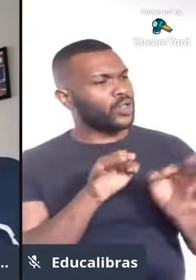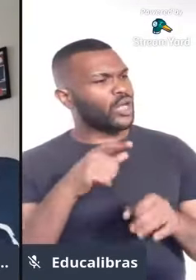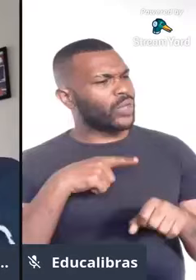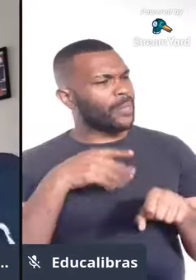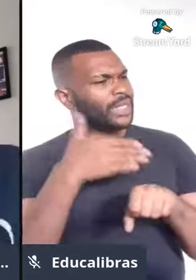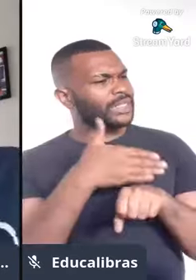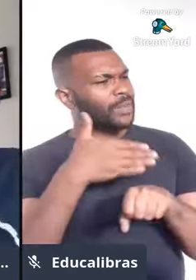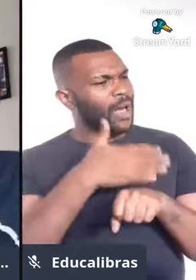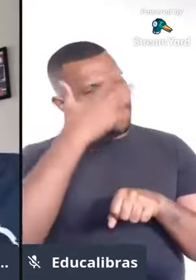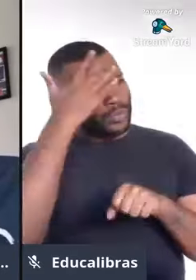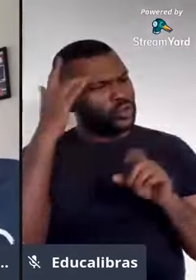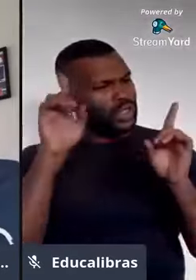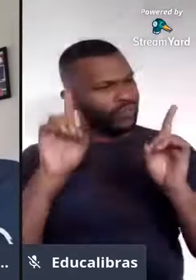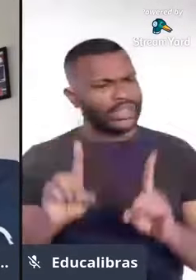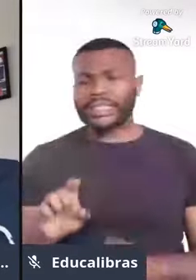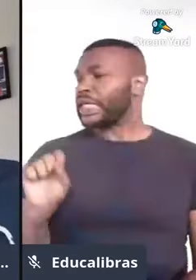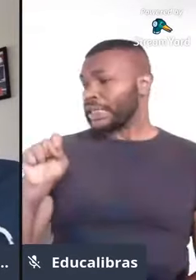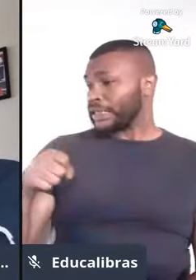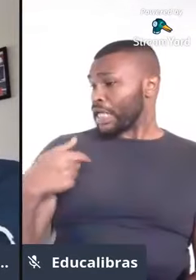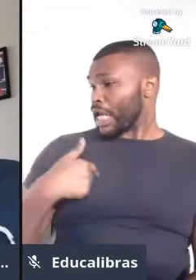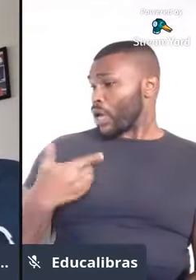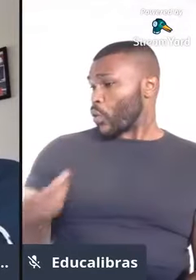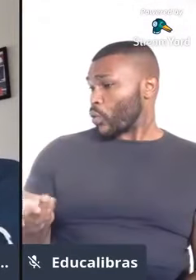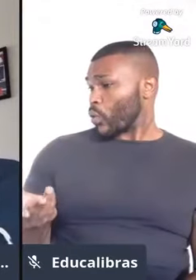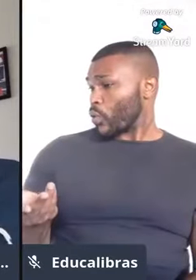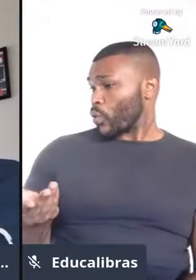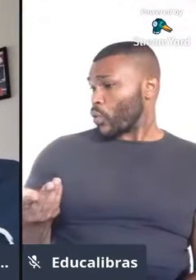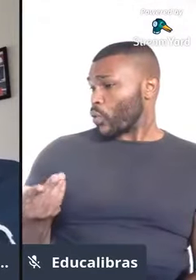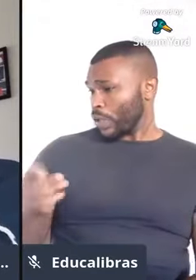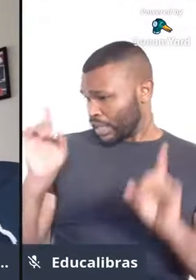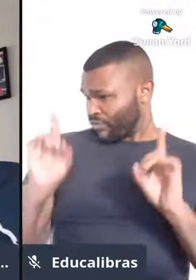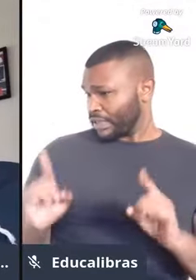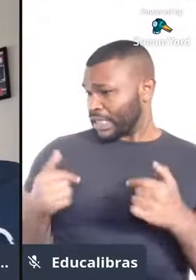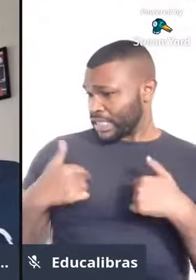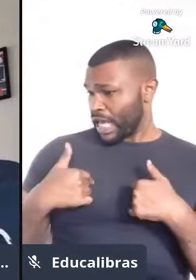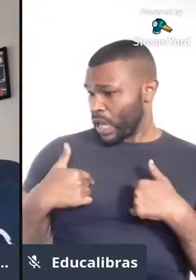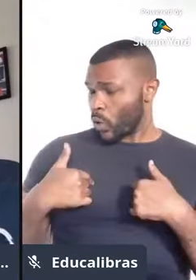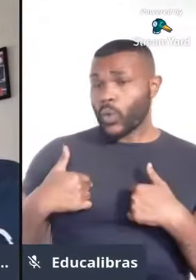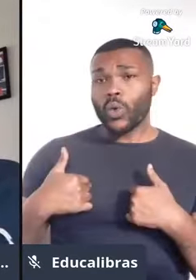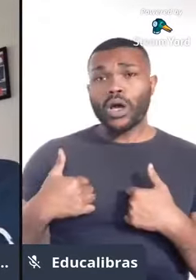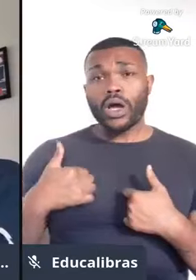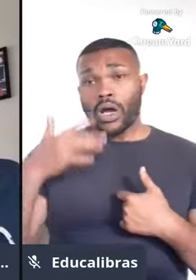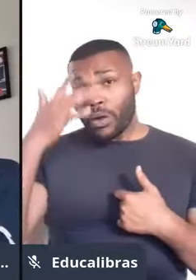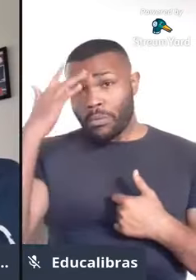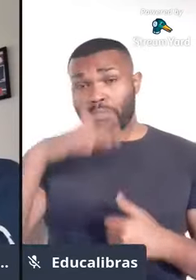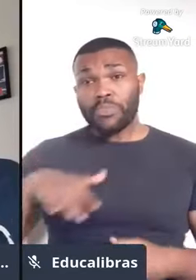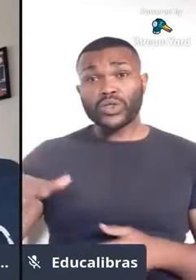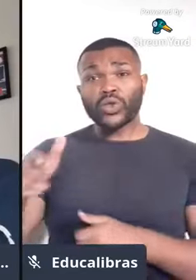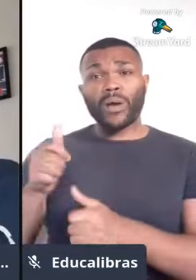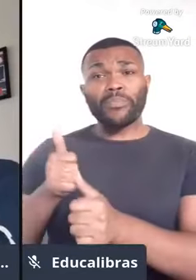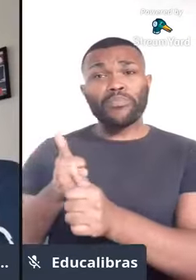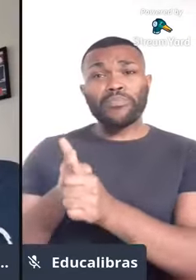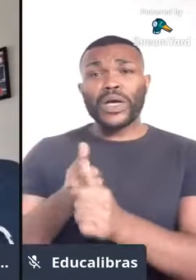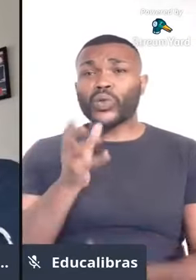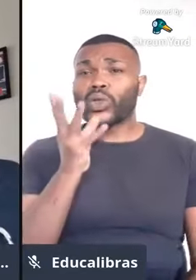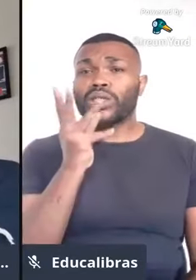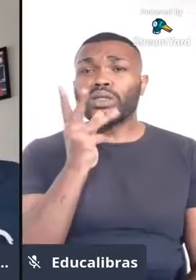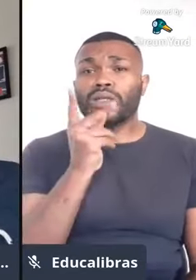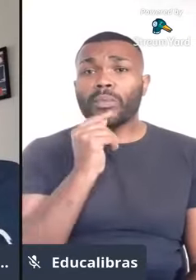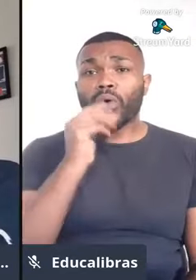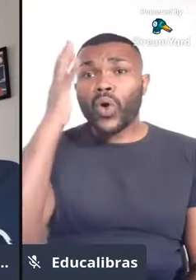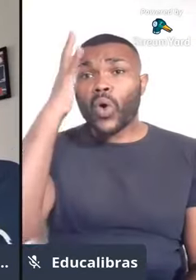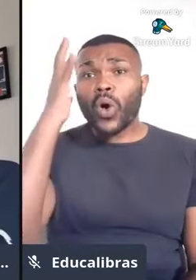E eu falo, tem, né? Demorou muito para as pessoas que são próximas de mim compreenderem por que eu comecei